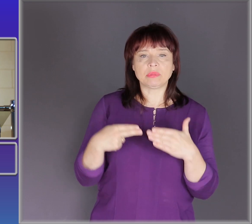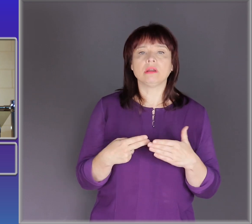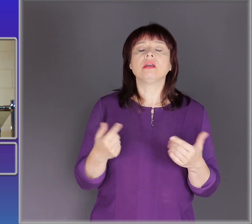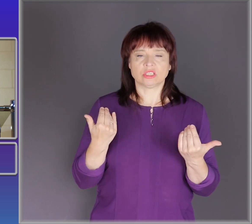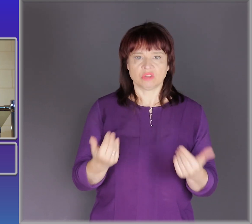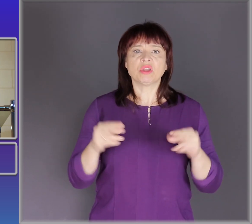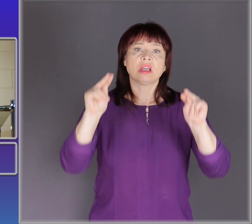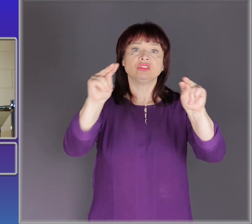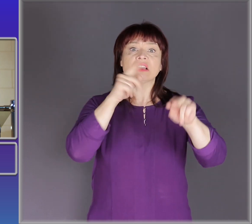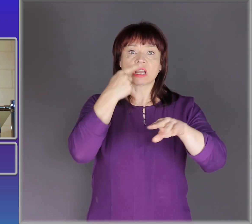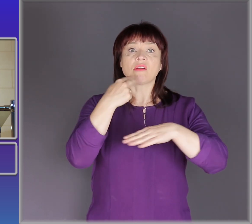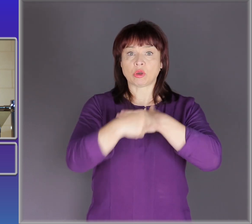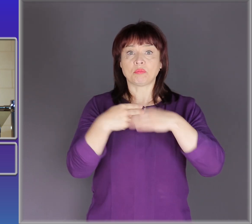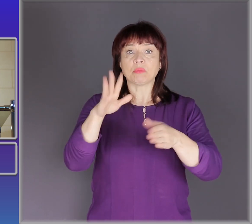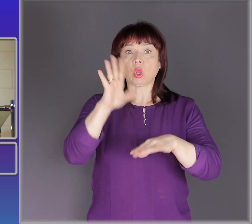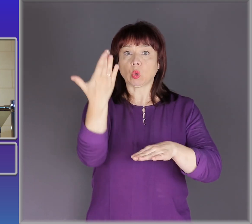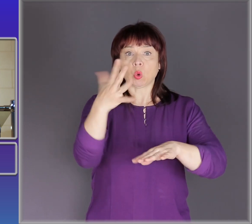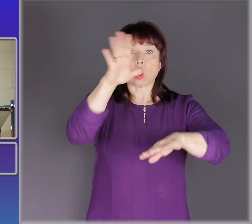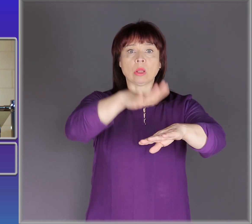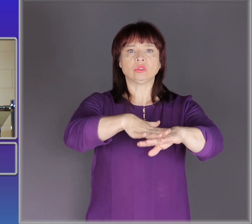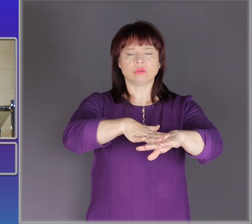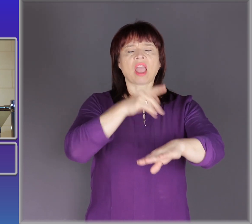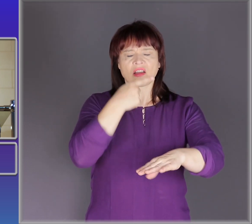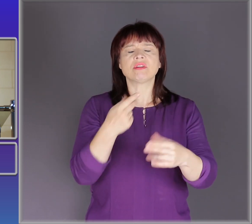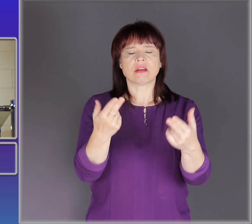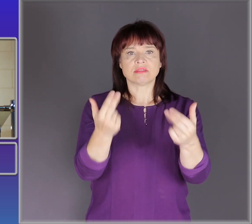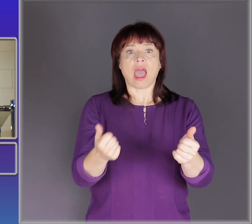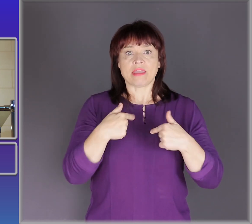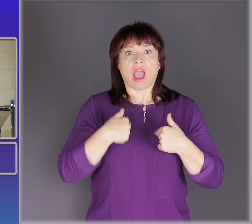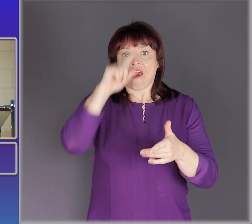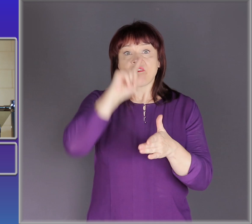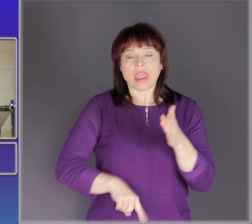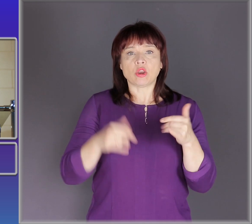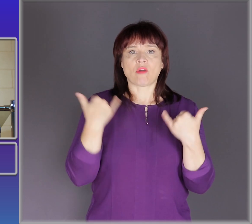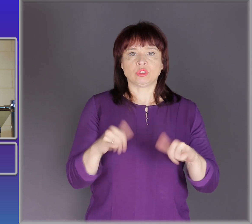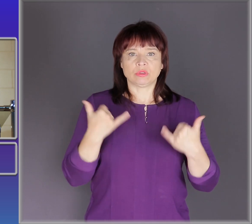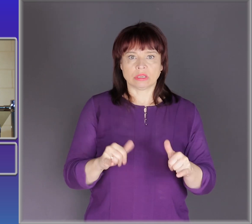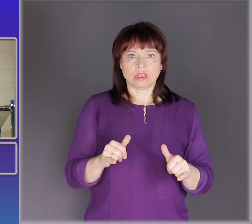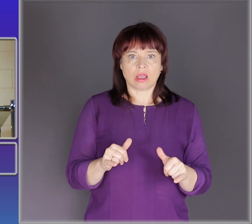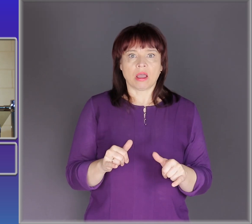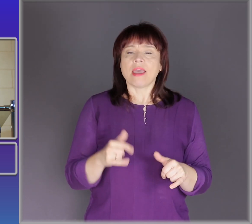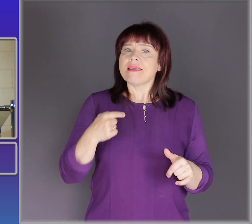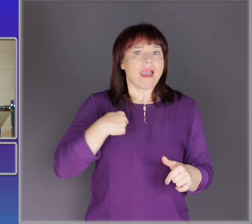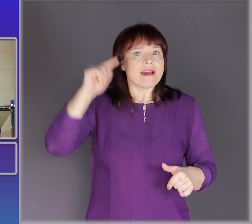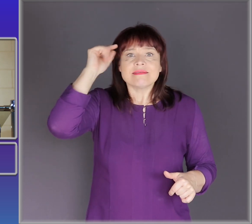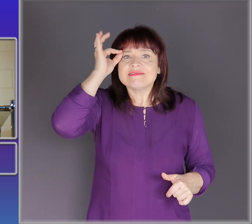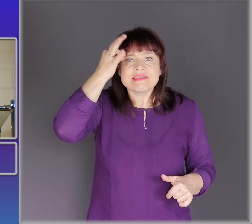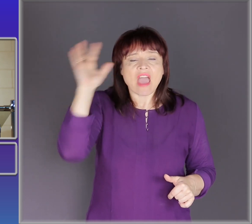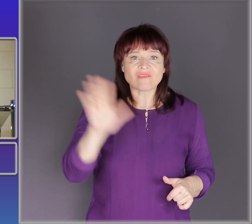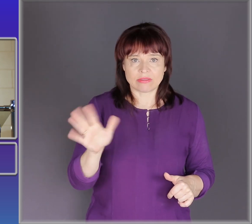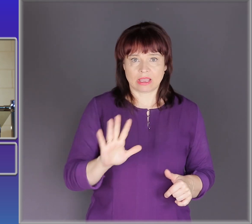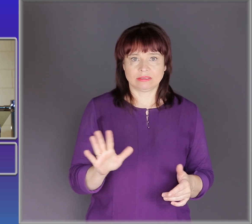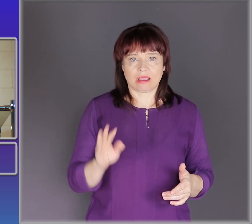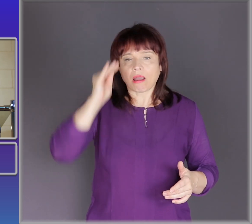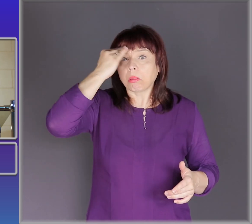положив руку на библию я верю в чудеса я не фанатик и не ненормальный я